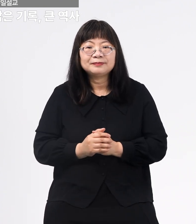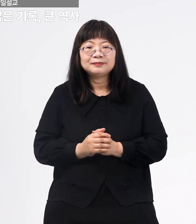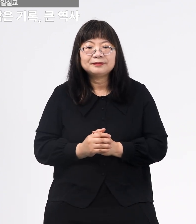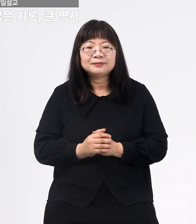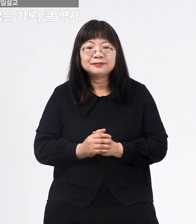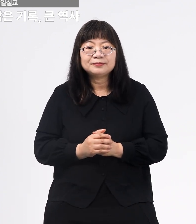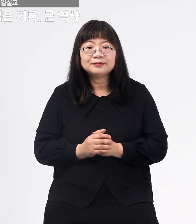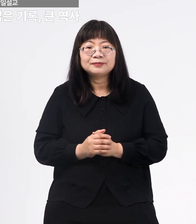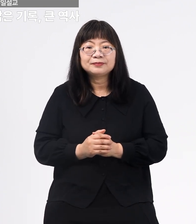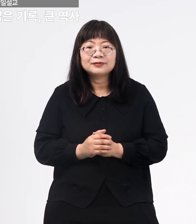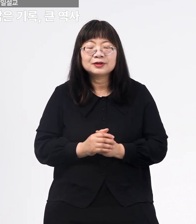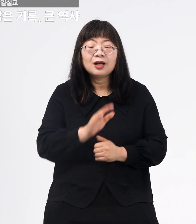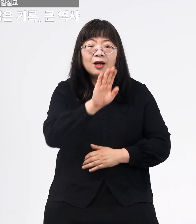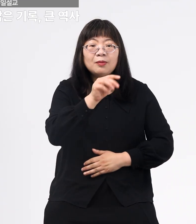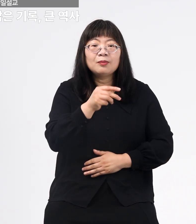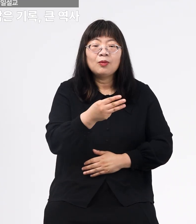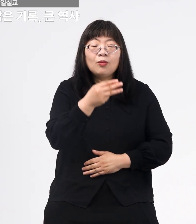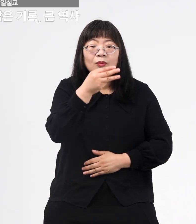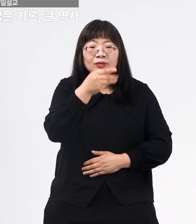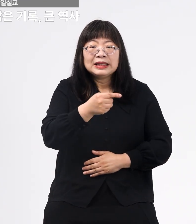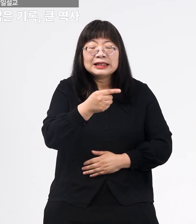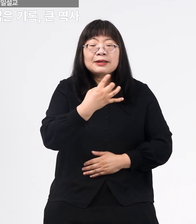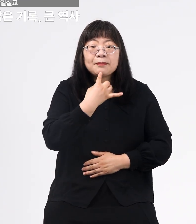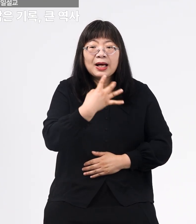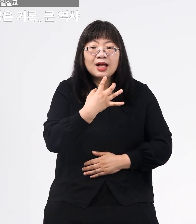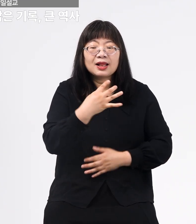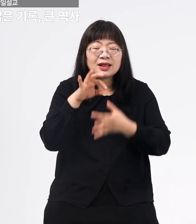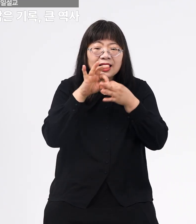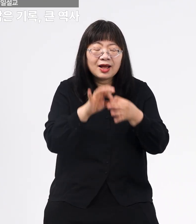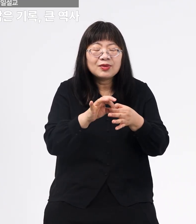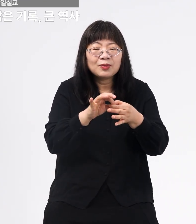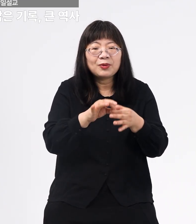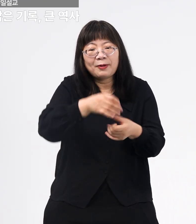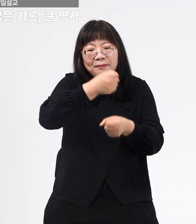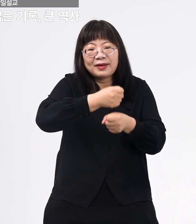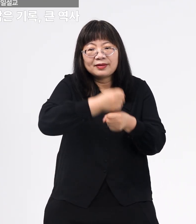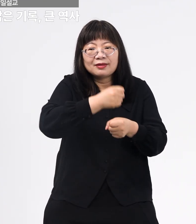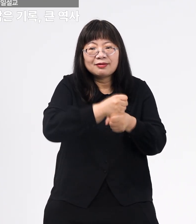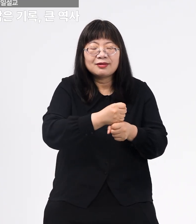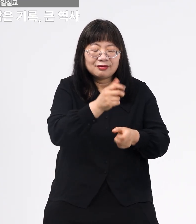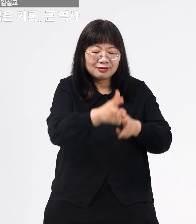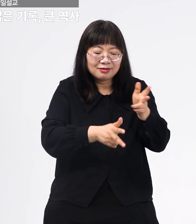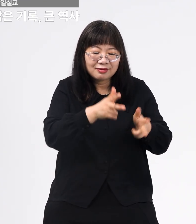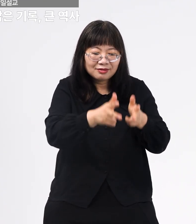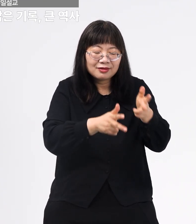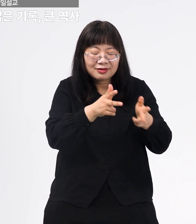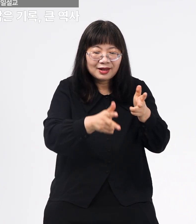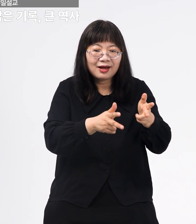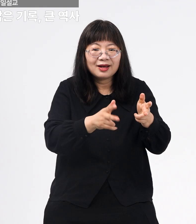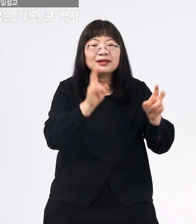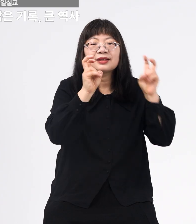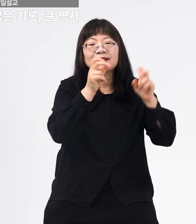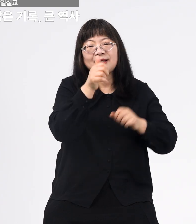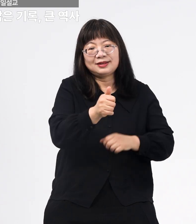이 볼트만 계속 생산해내는 공장을 운영하는 장로님이 한 분